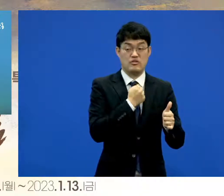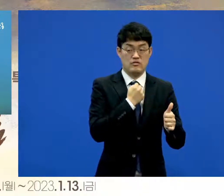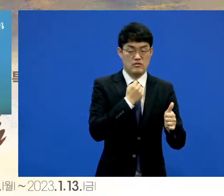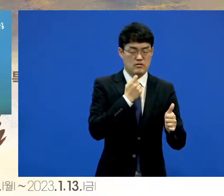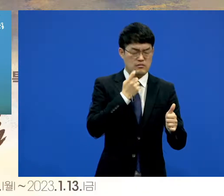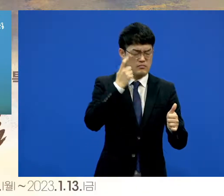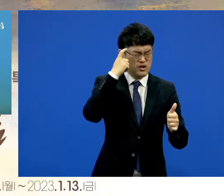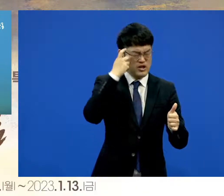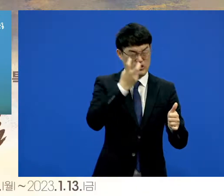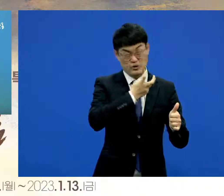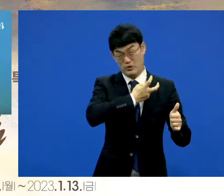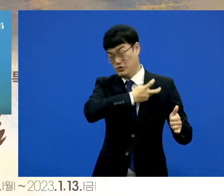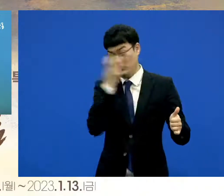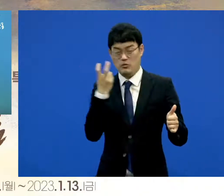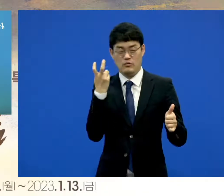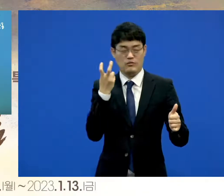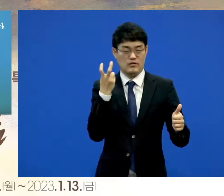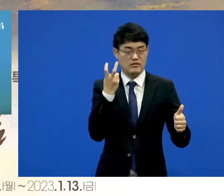갖춘 무신론자입니다.